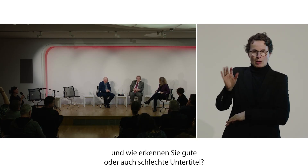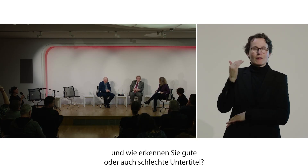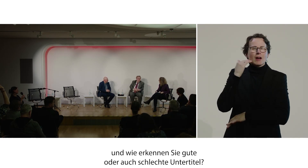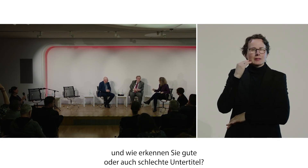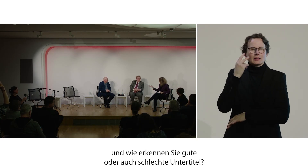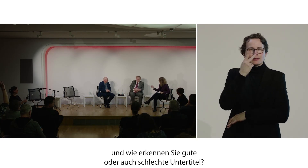Untertitelung?